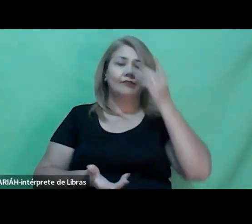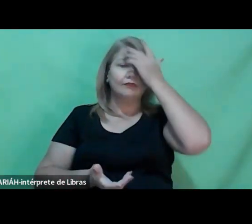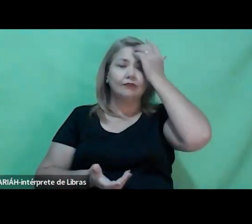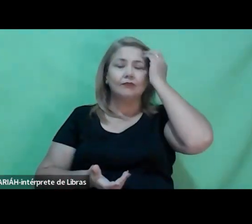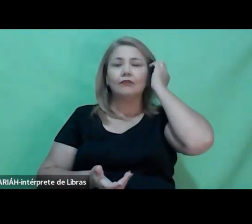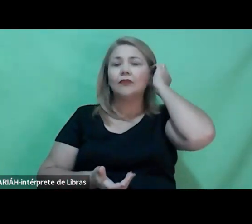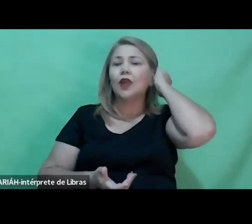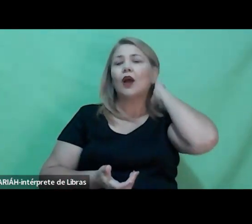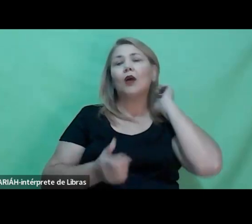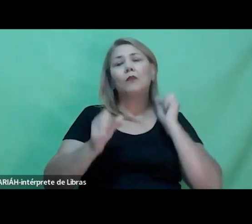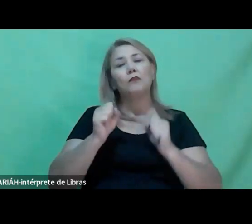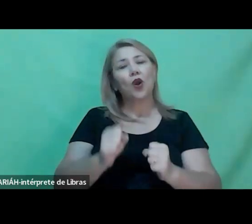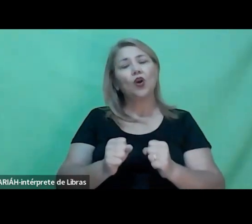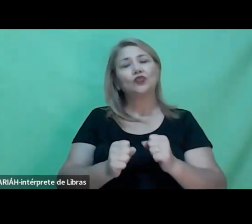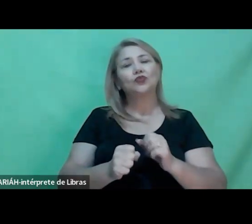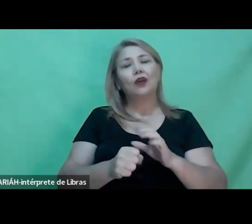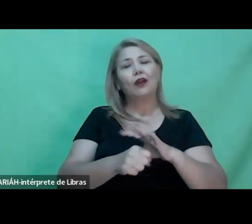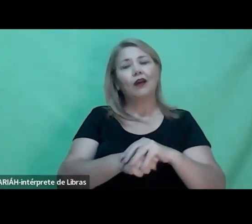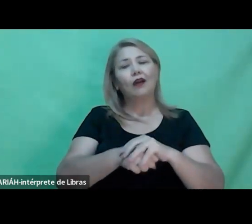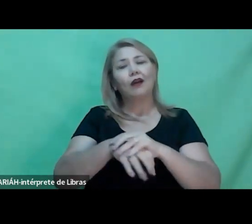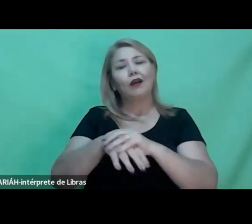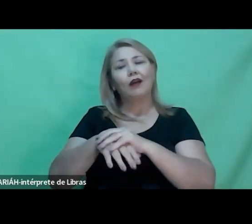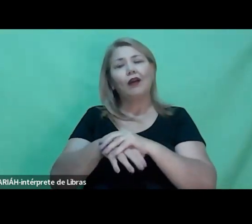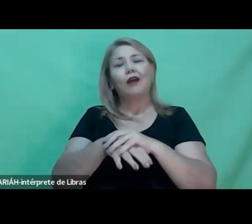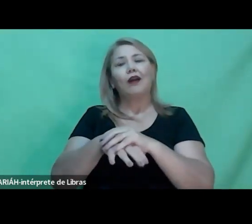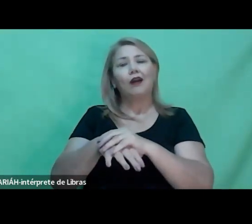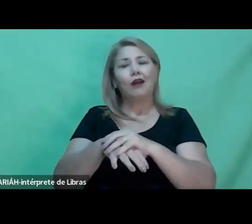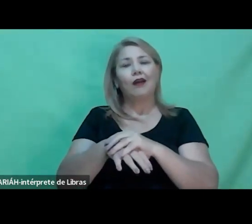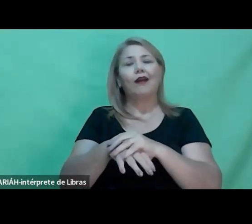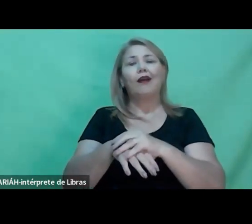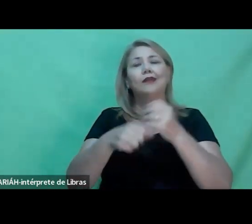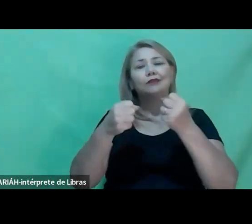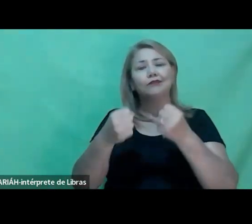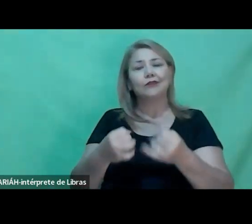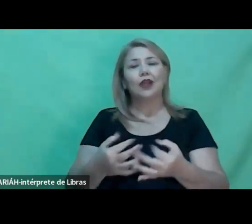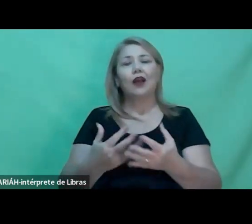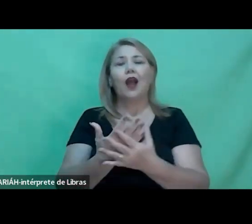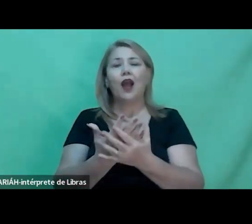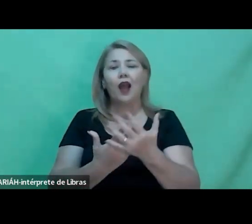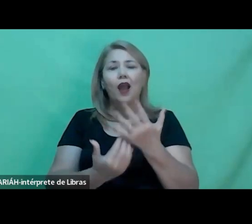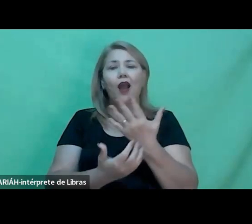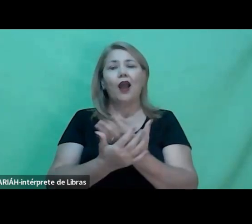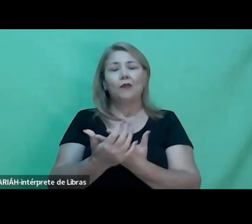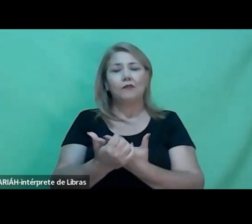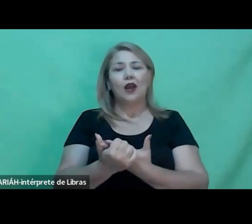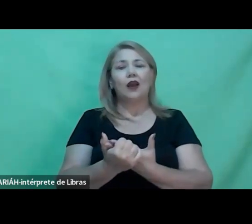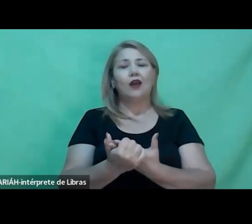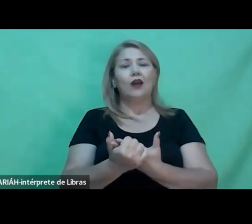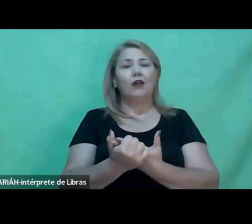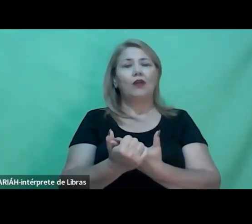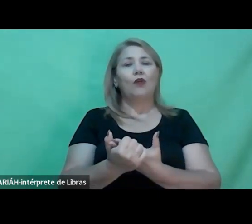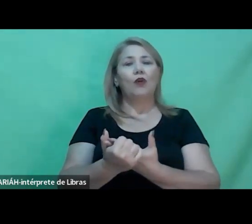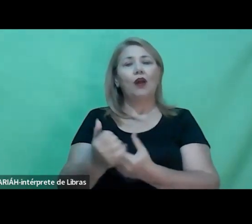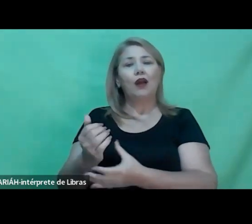el plato utilizando la misma mano con el tenedor de la persona o La cuchara que utiliza la persona para decirle aquí está la